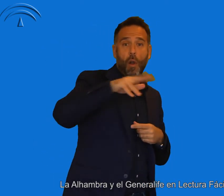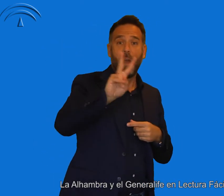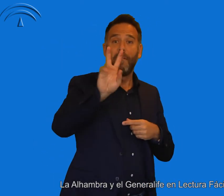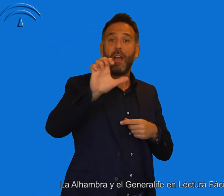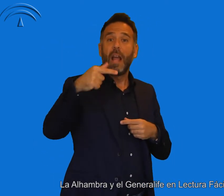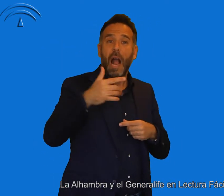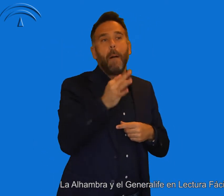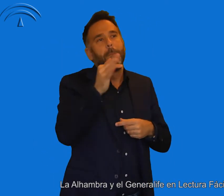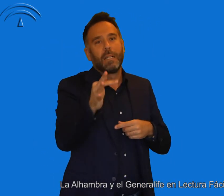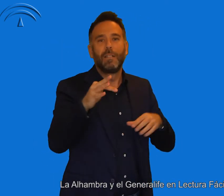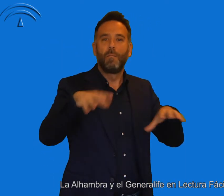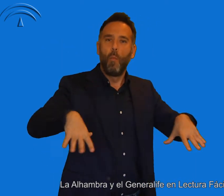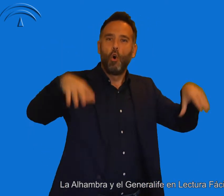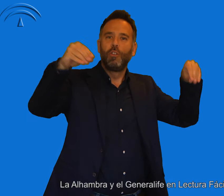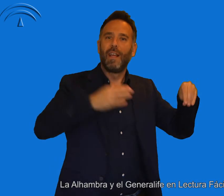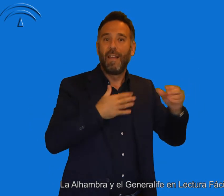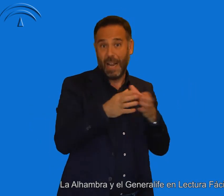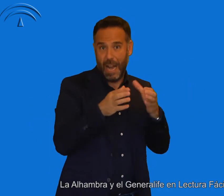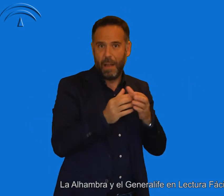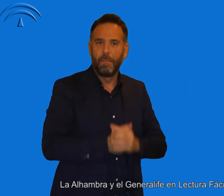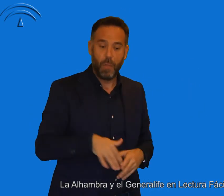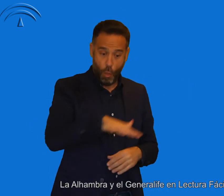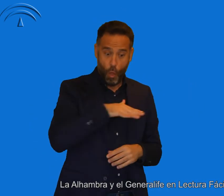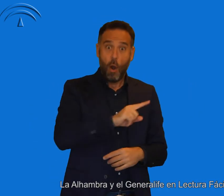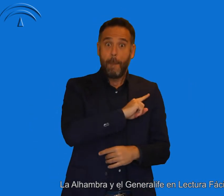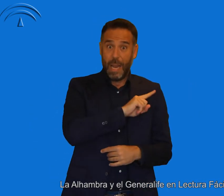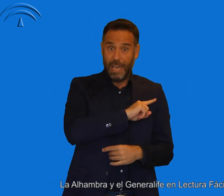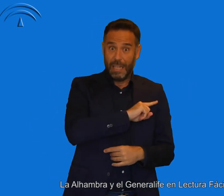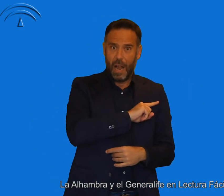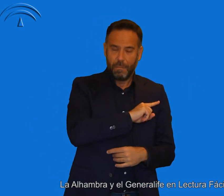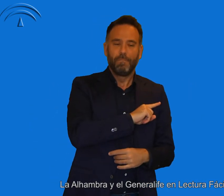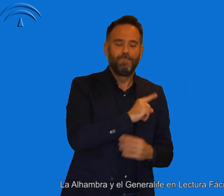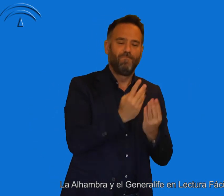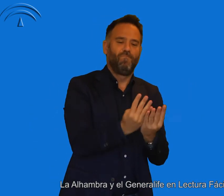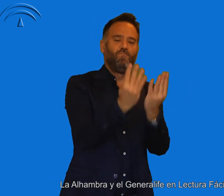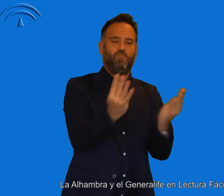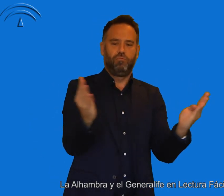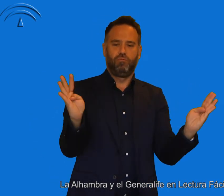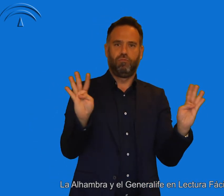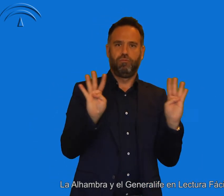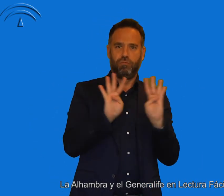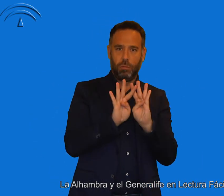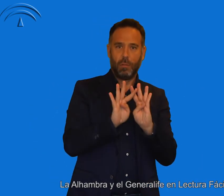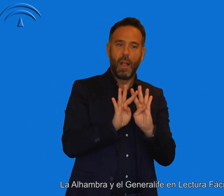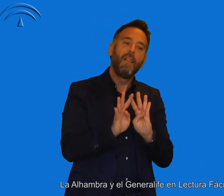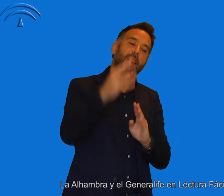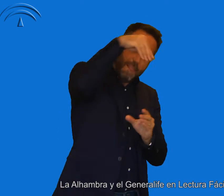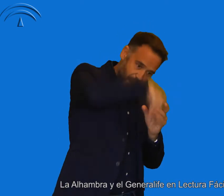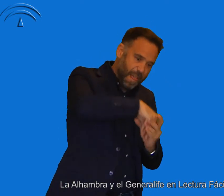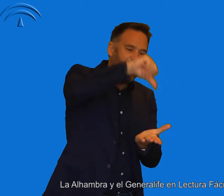fortalezas distribuidas por la Vega y los montes de Granada. El barrio castrense está encerrado por